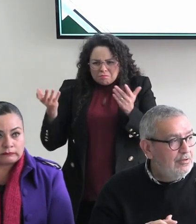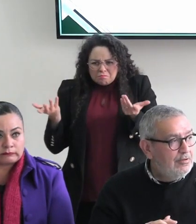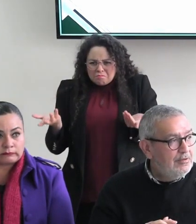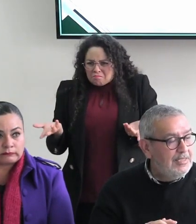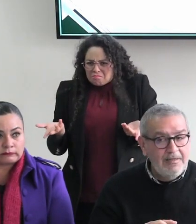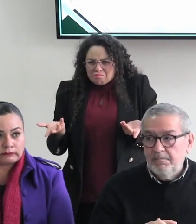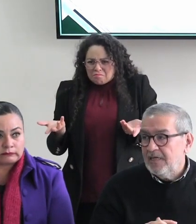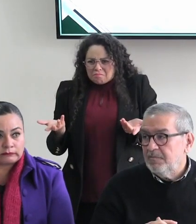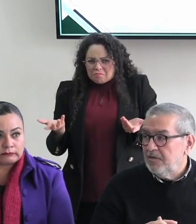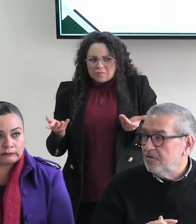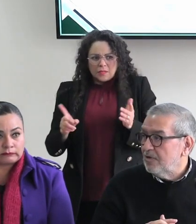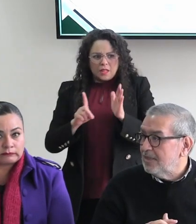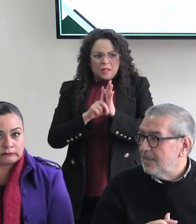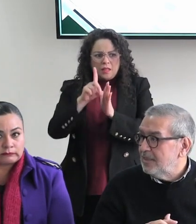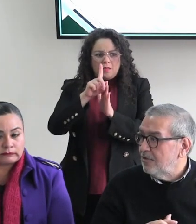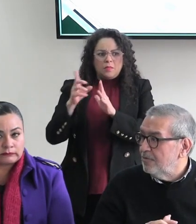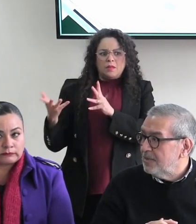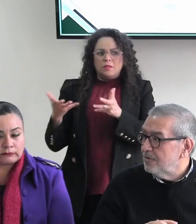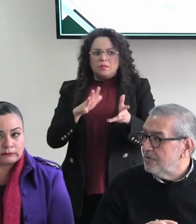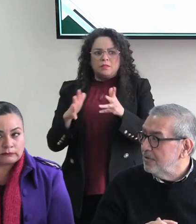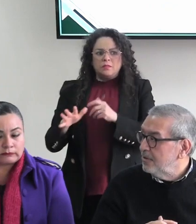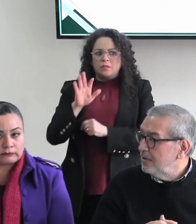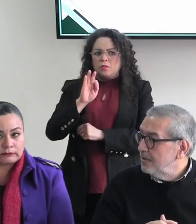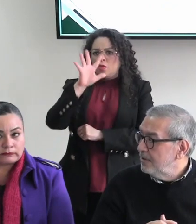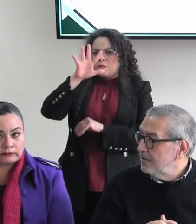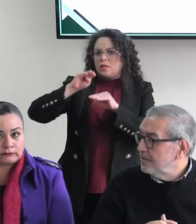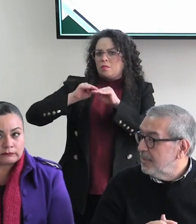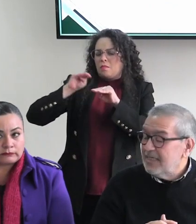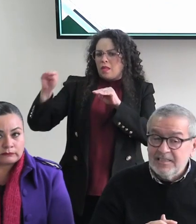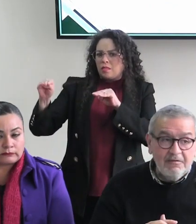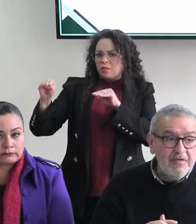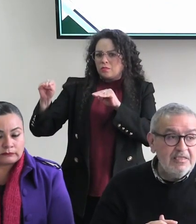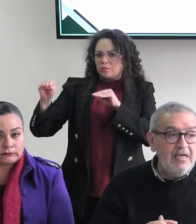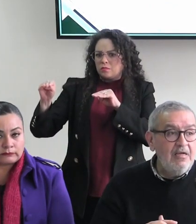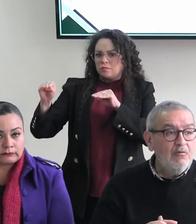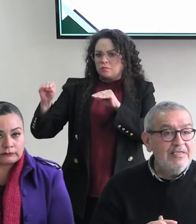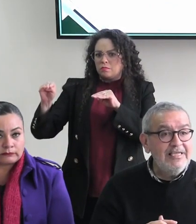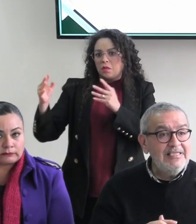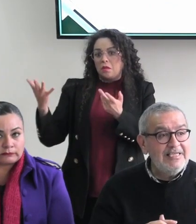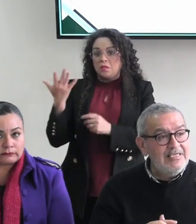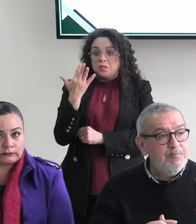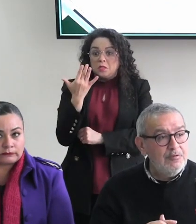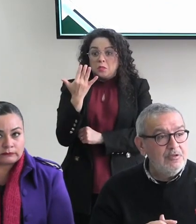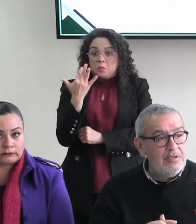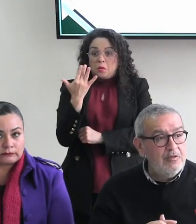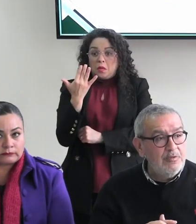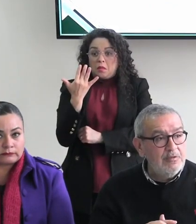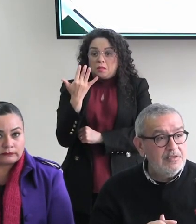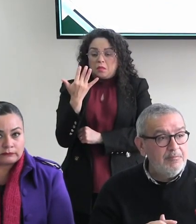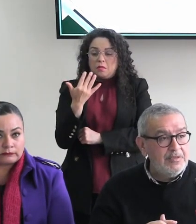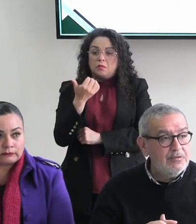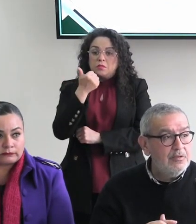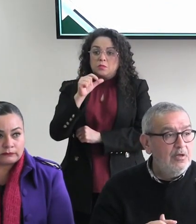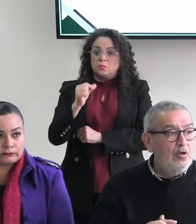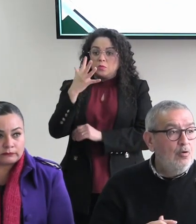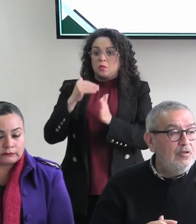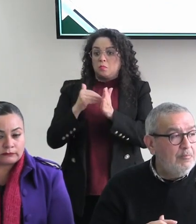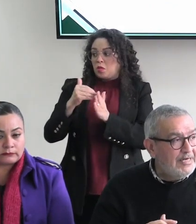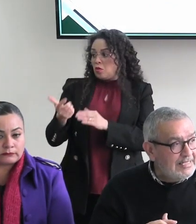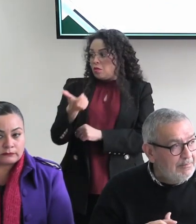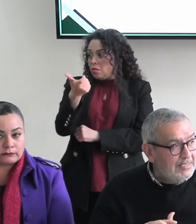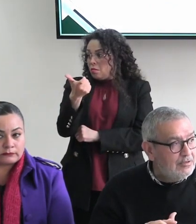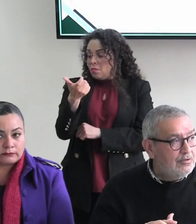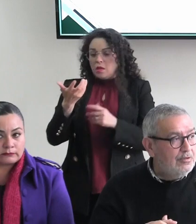departamento de más o menos 45 metros, quizás 50, cuestan 6,5 millones de pesos.